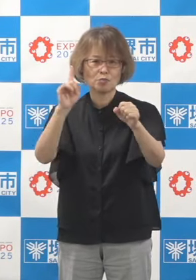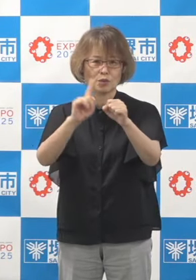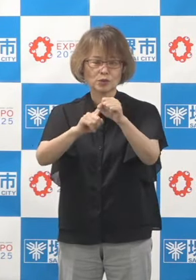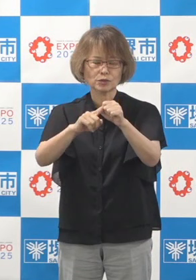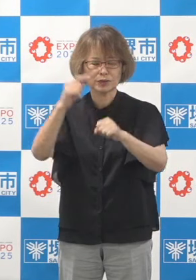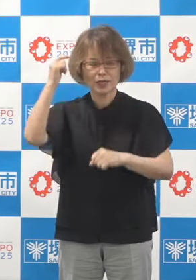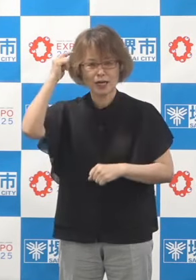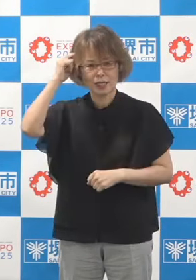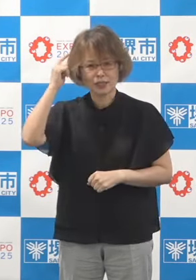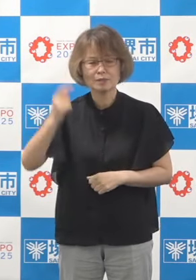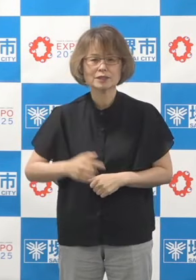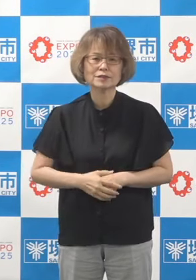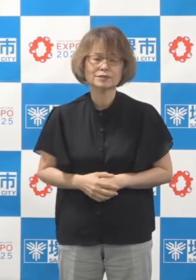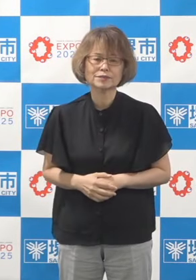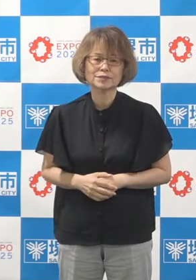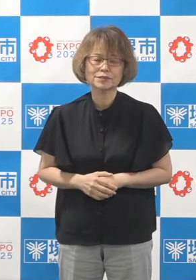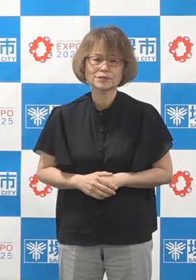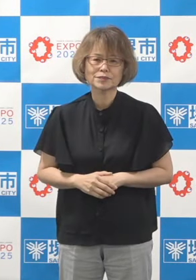考えています。